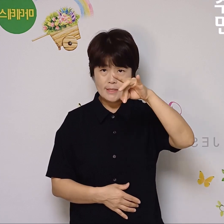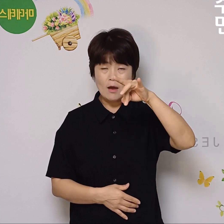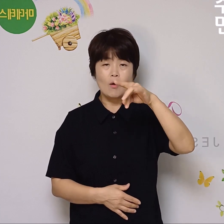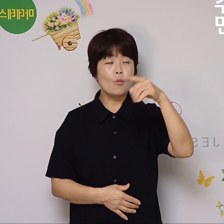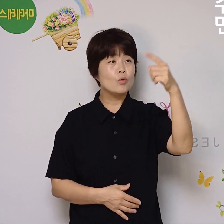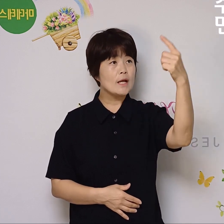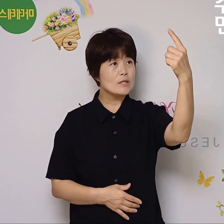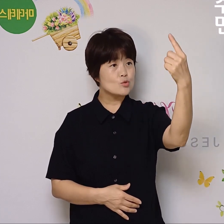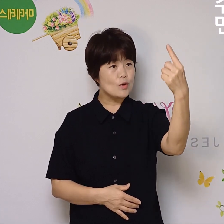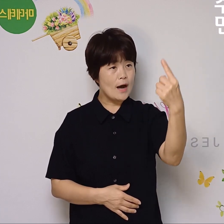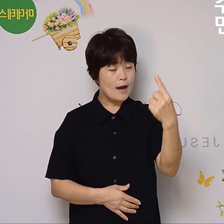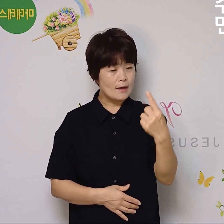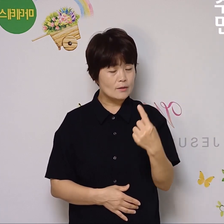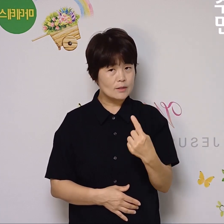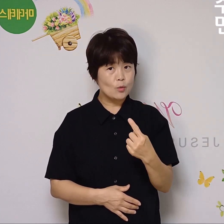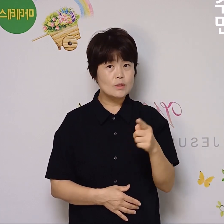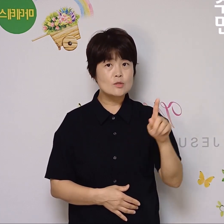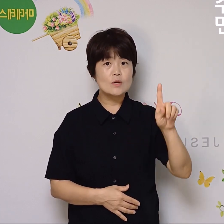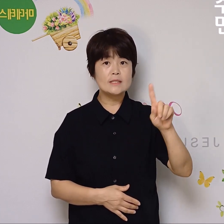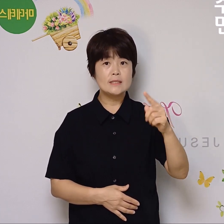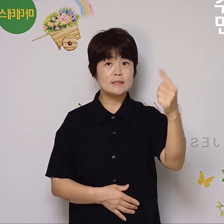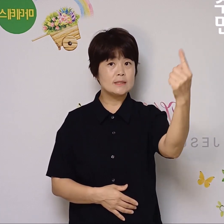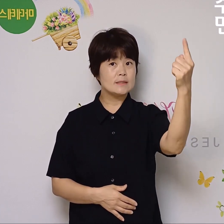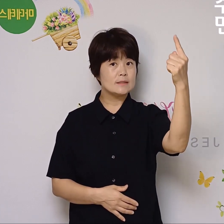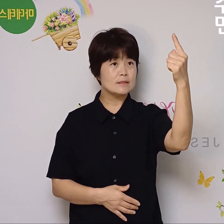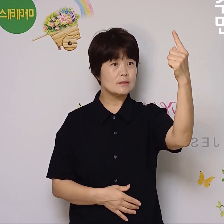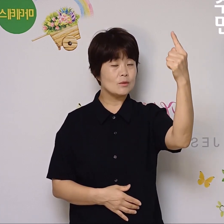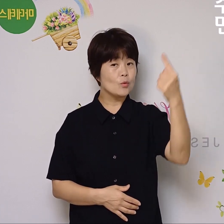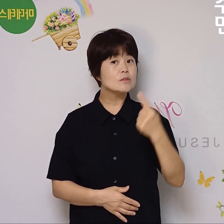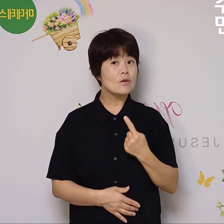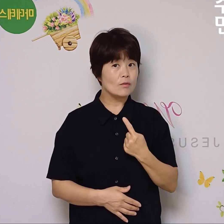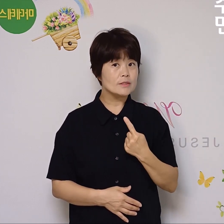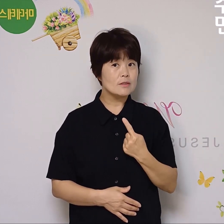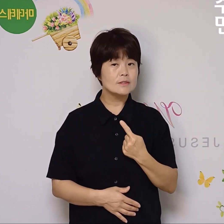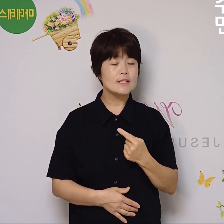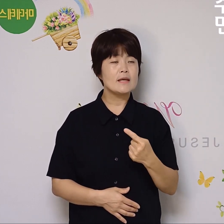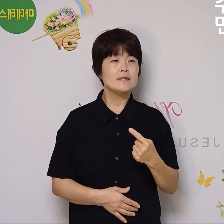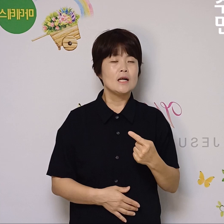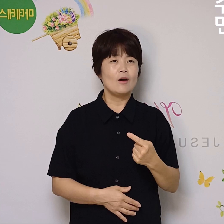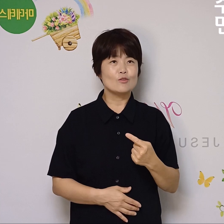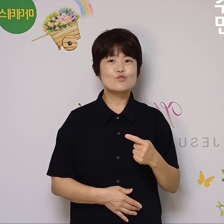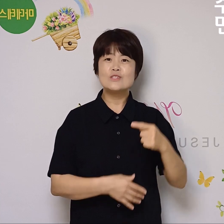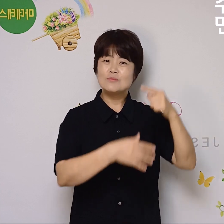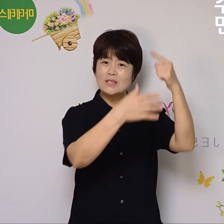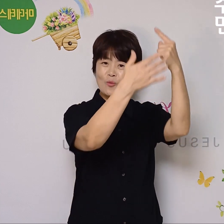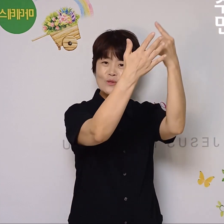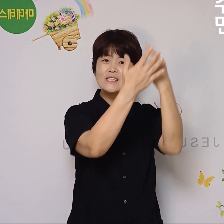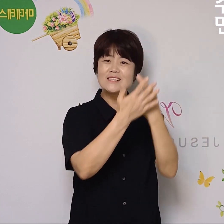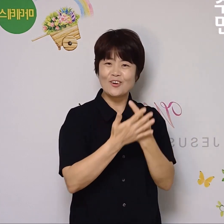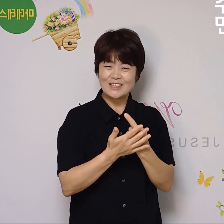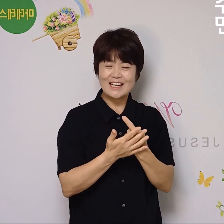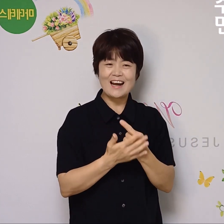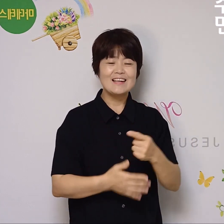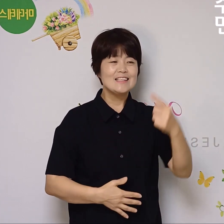먼저 오다수아, 이렇게 오다수아는 오는 거거든요. 근데 주님이 오시는 거니까